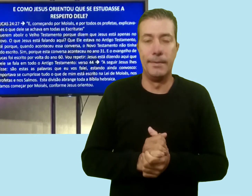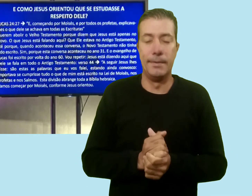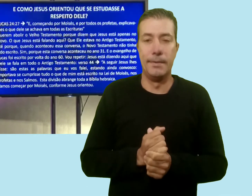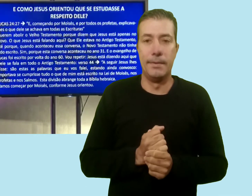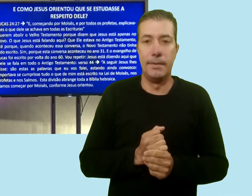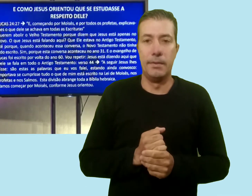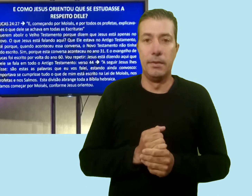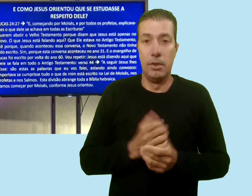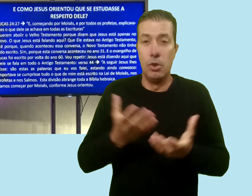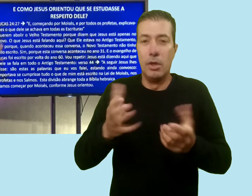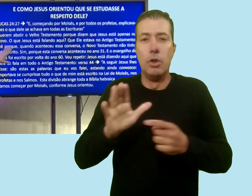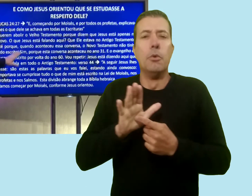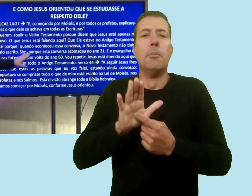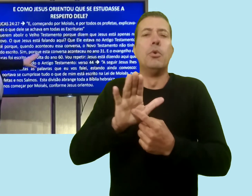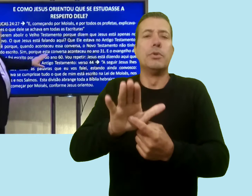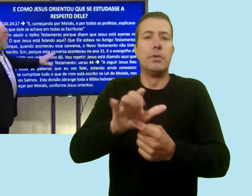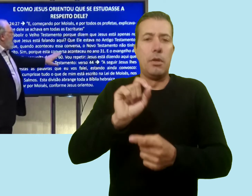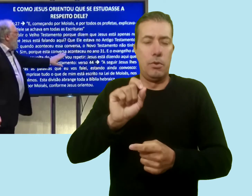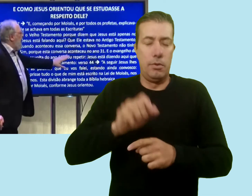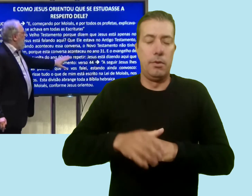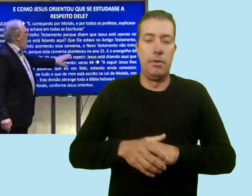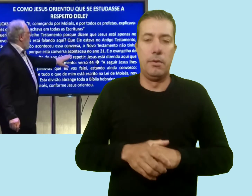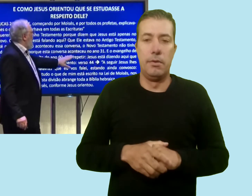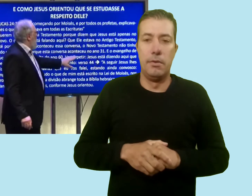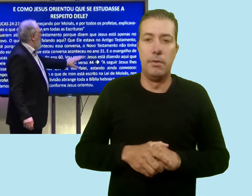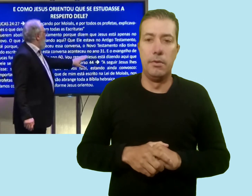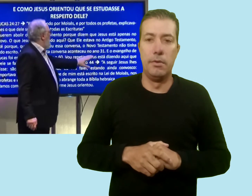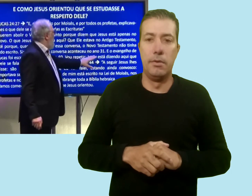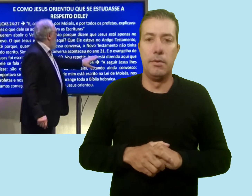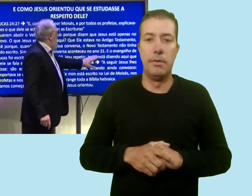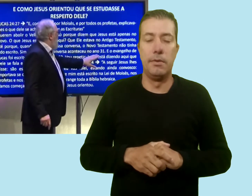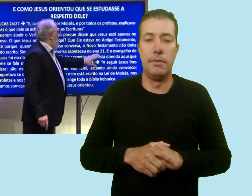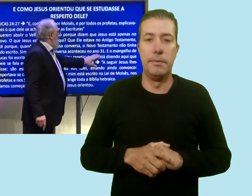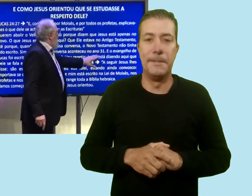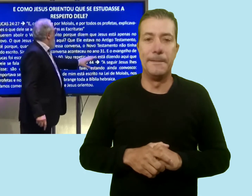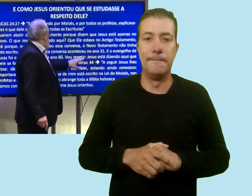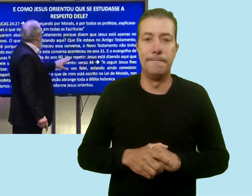Muito bem. Eu quero só destacar o que está aqui, ó.